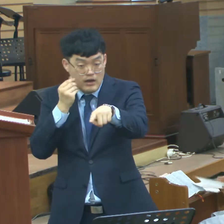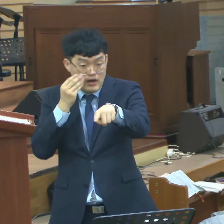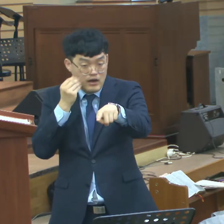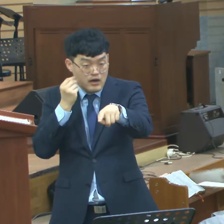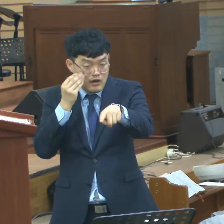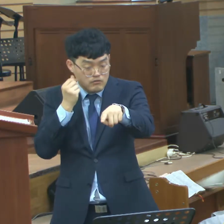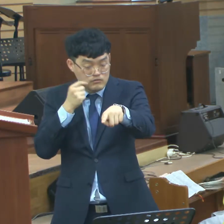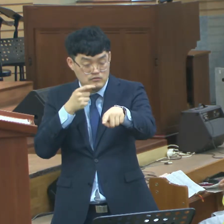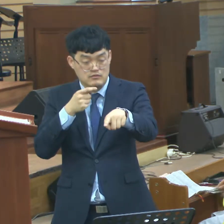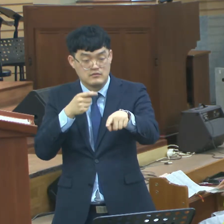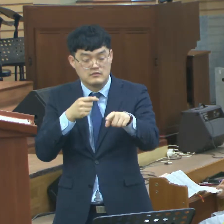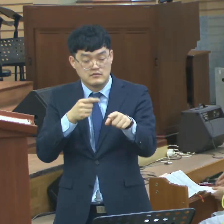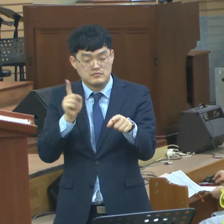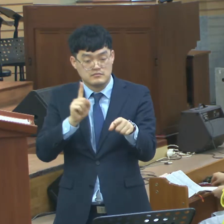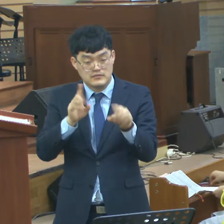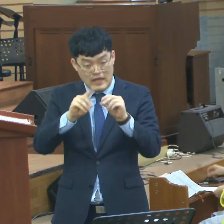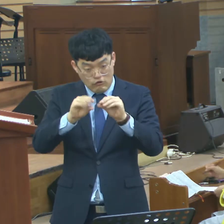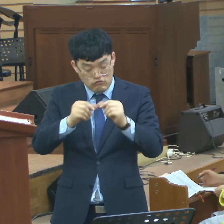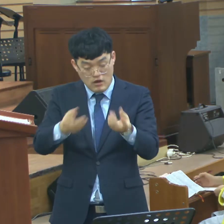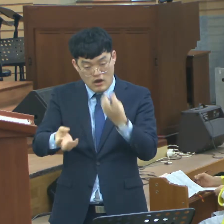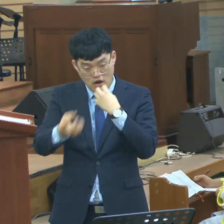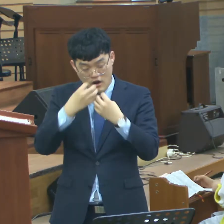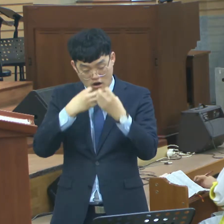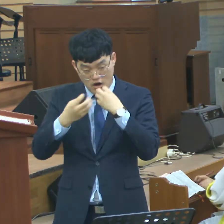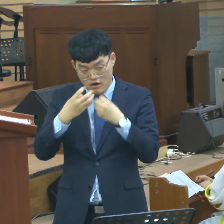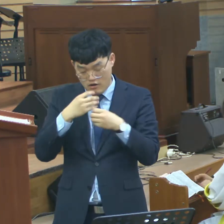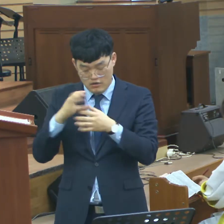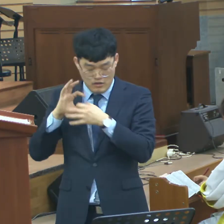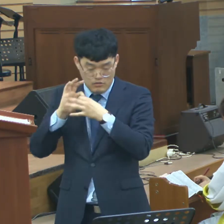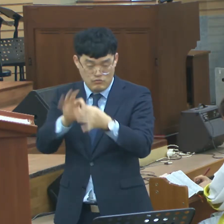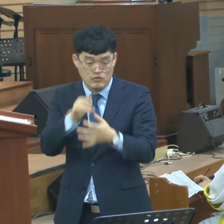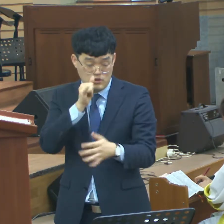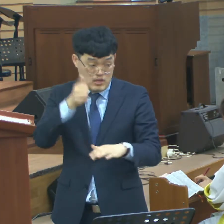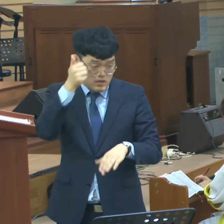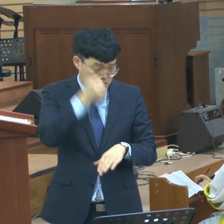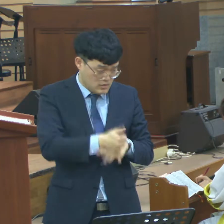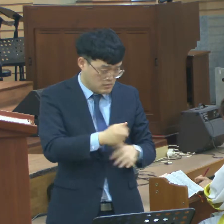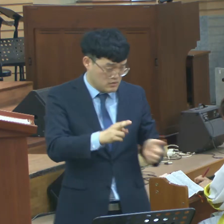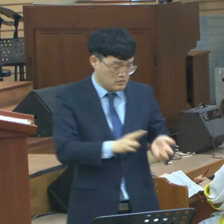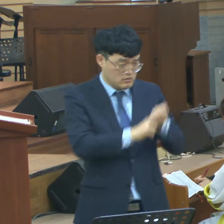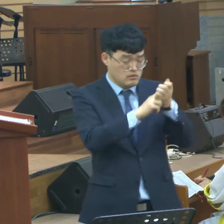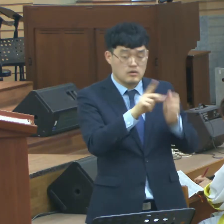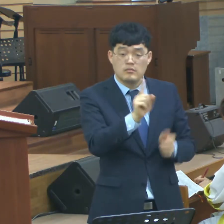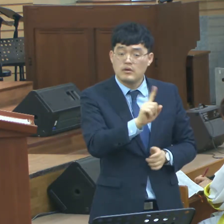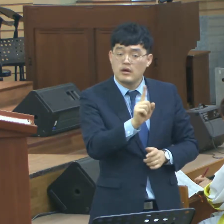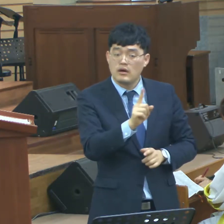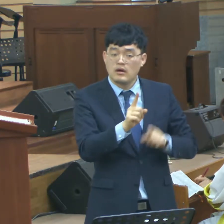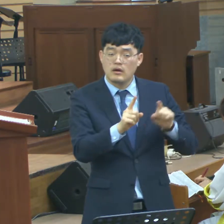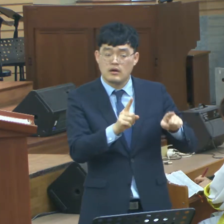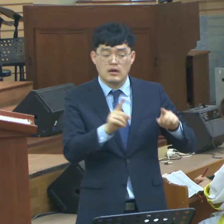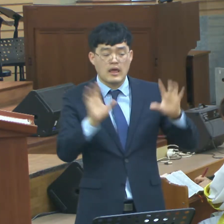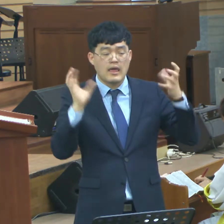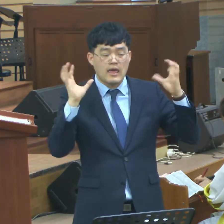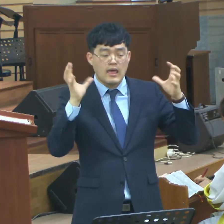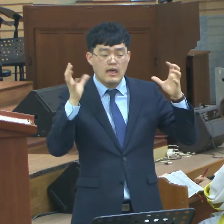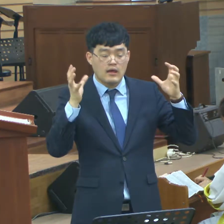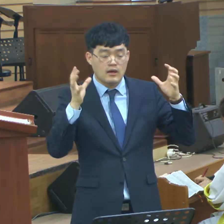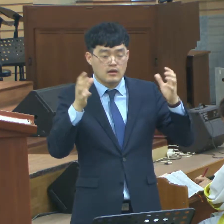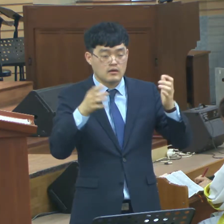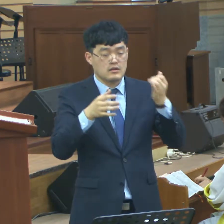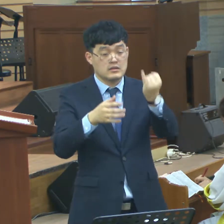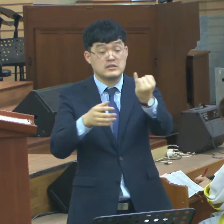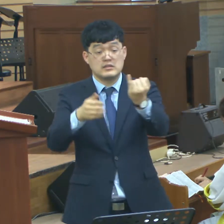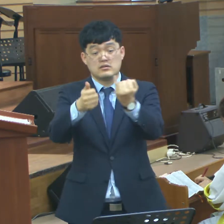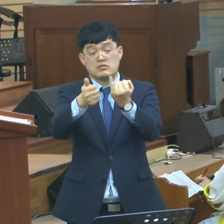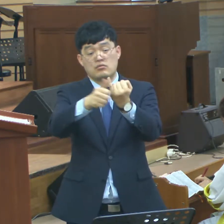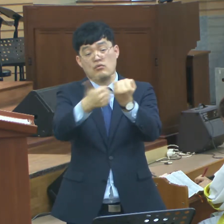쌓아졌어요. 이거는 그냥 자동적으로 된 것처럼 돼요. 그런데 마지막 기적이 중요해요. 마지막 기적은 아이가 갑자기 죽은